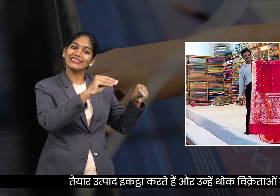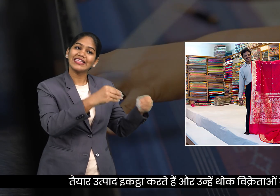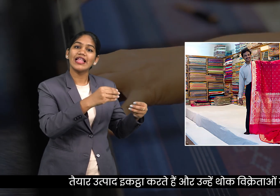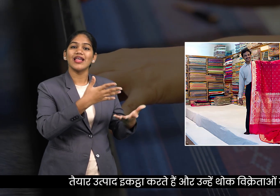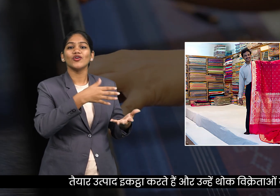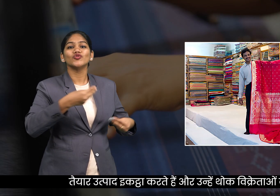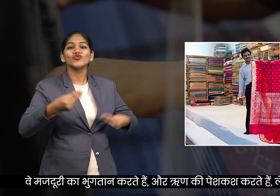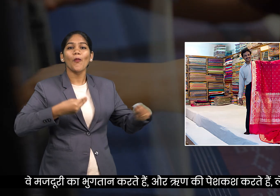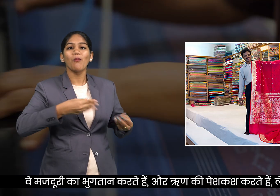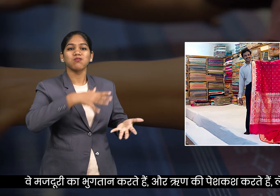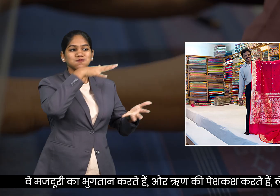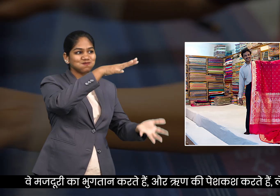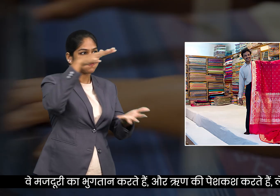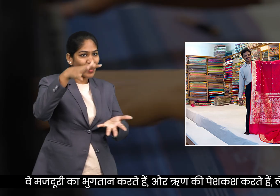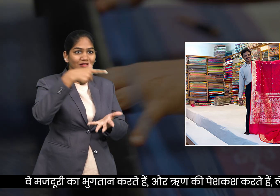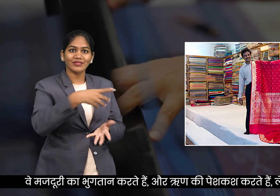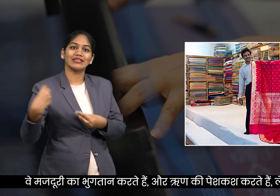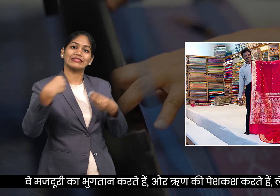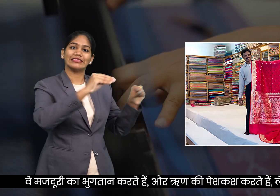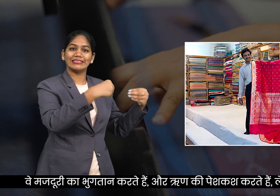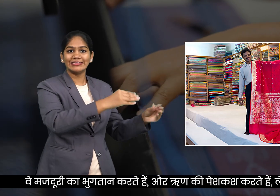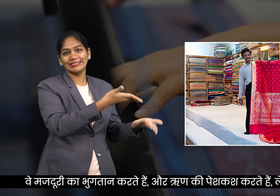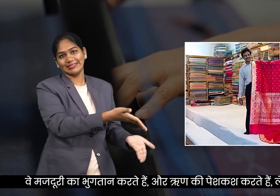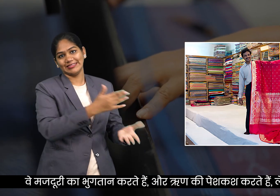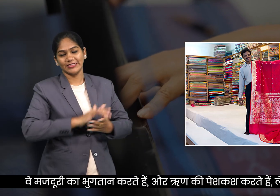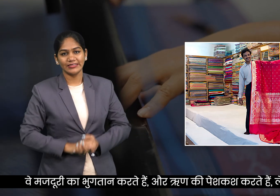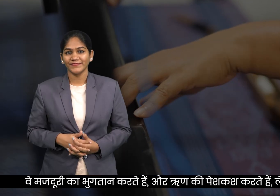बेचते हैं। वे मजदूरी का भुगतान करते हैं